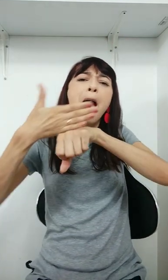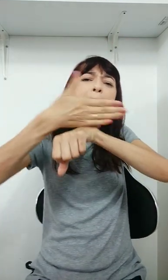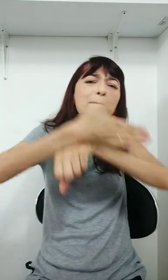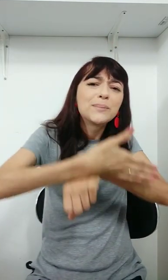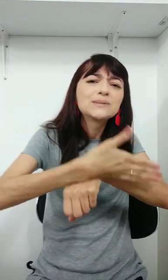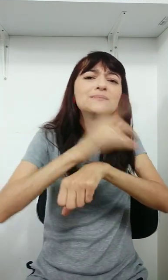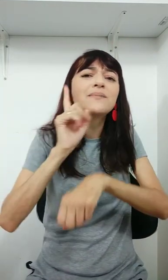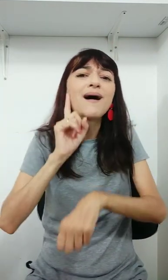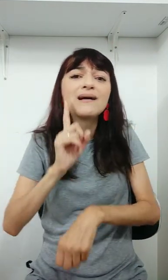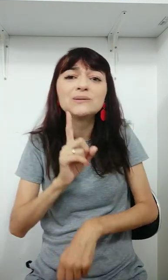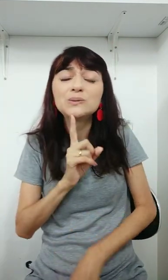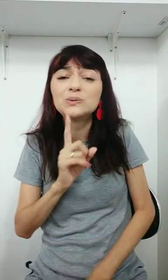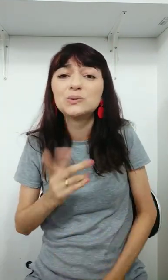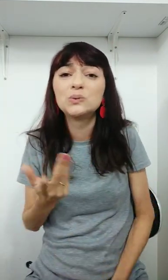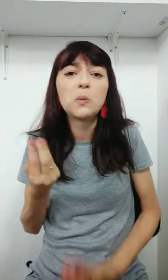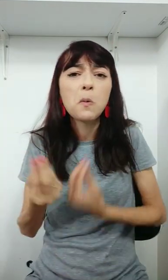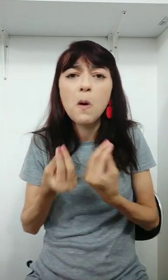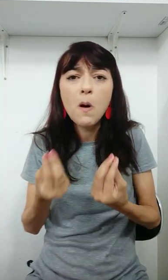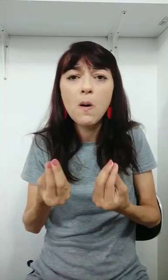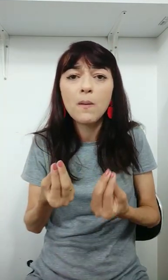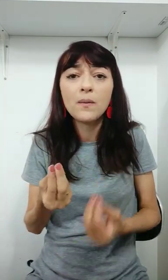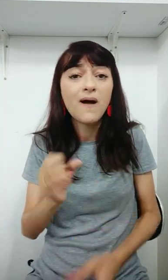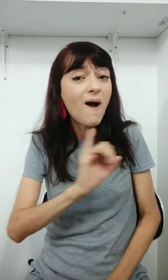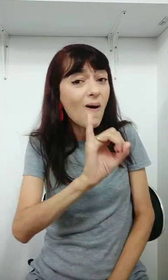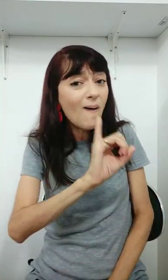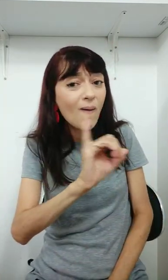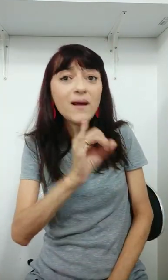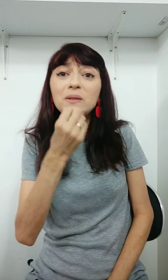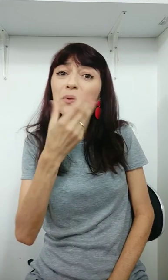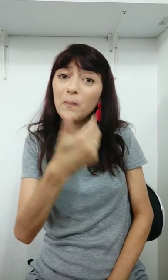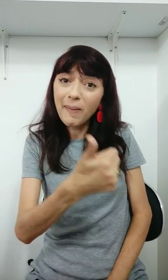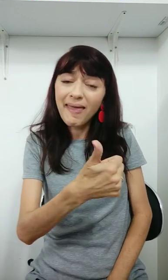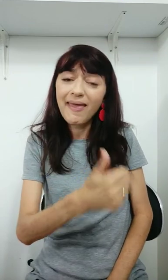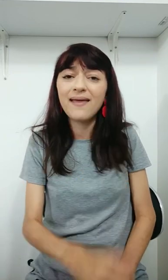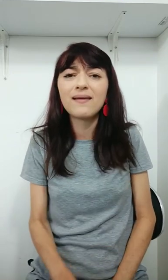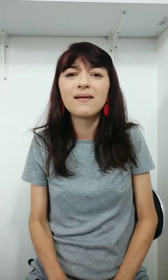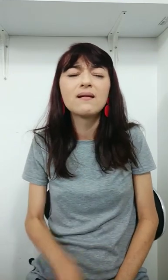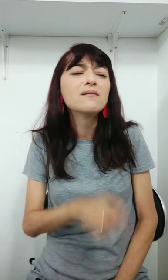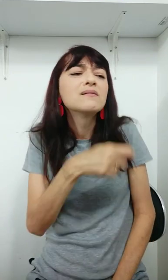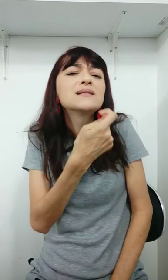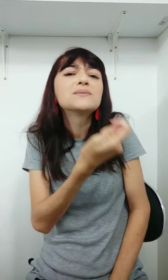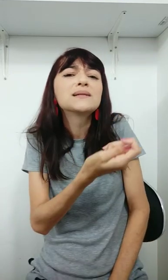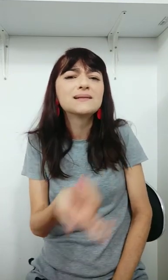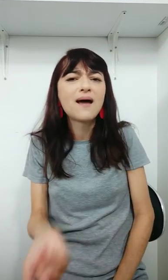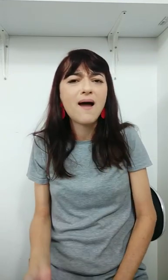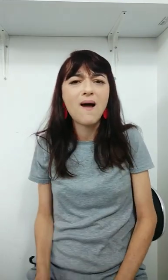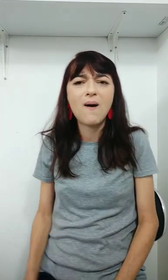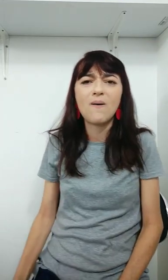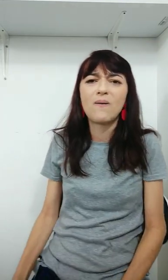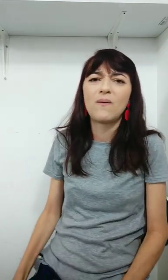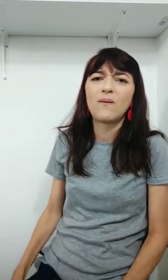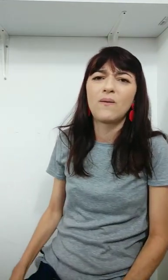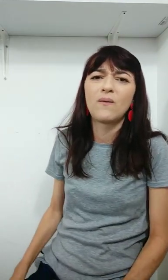Então, assim, a forma que você chega no surdo é muito importante, né? Você chegar ali amigavelmente, tudo bem, qual que é o